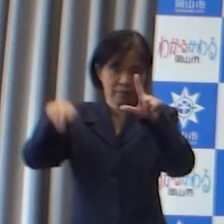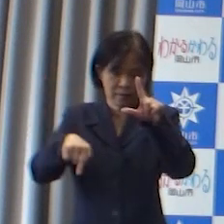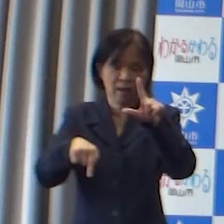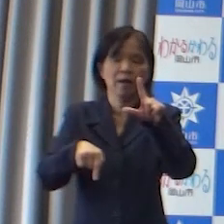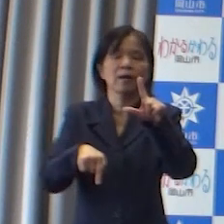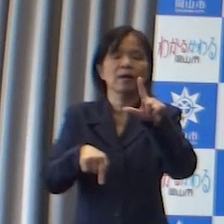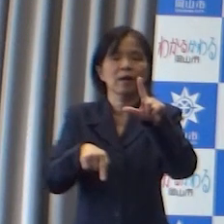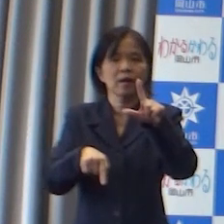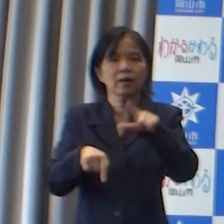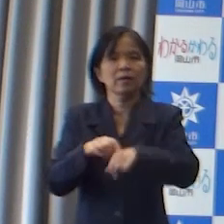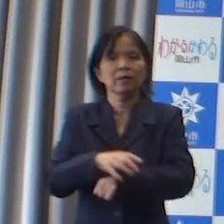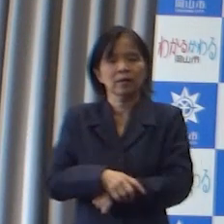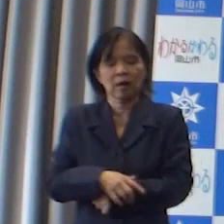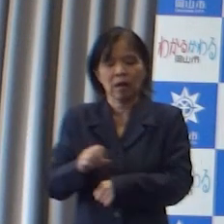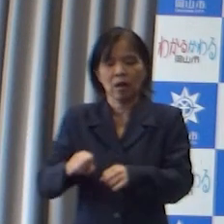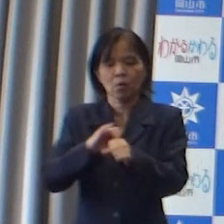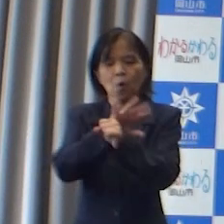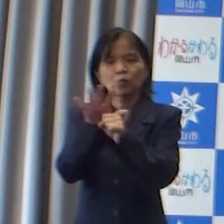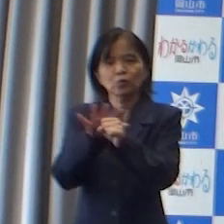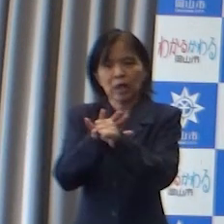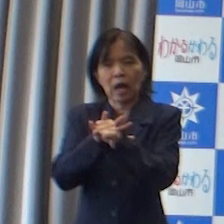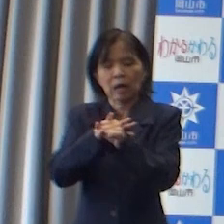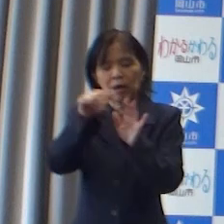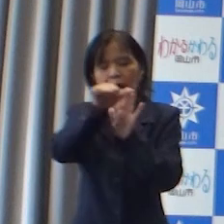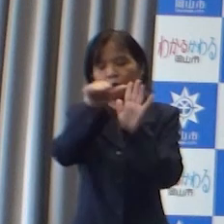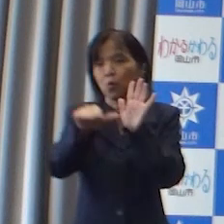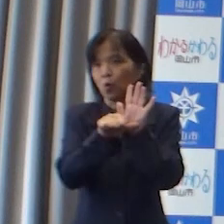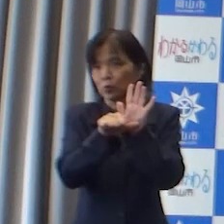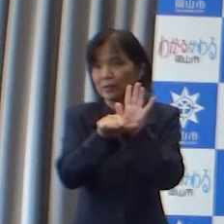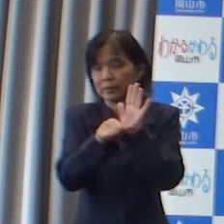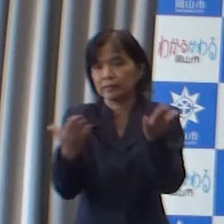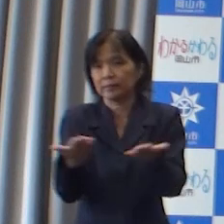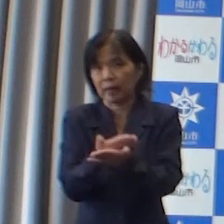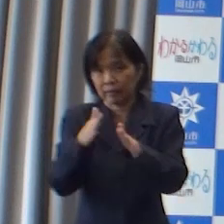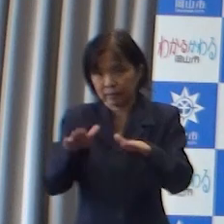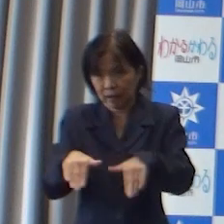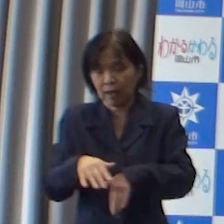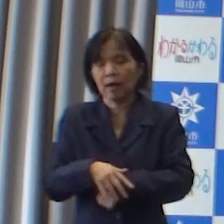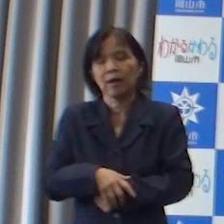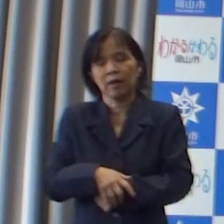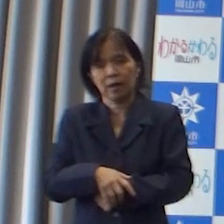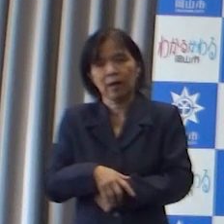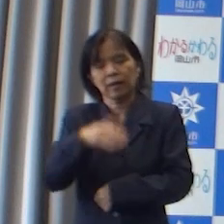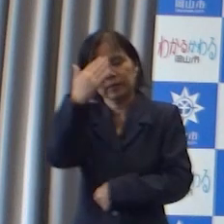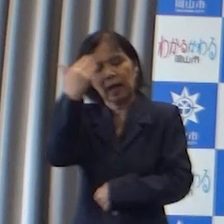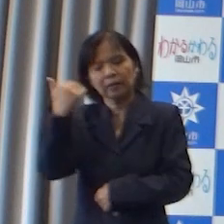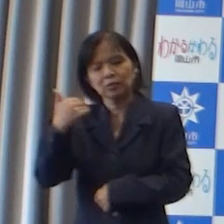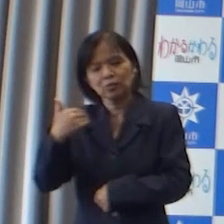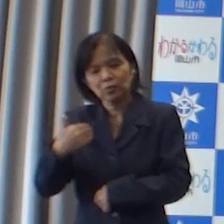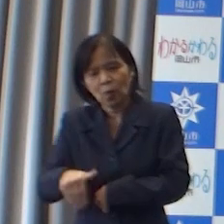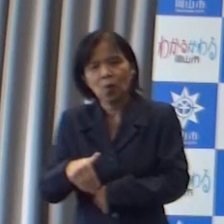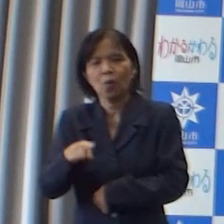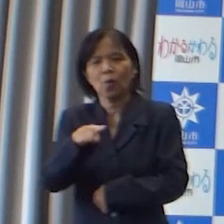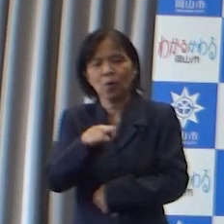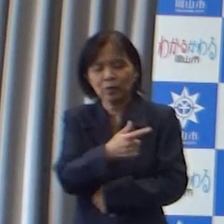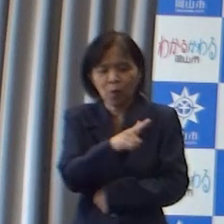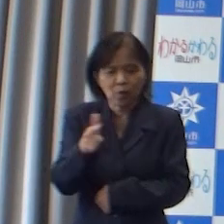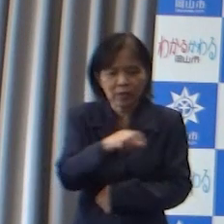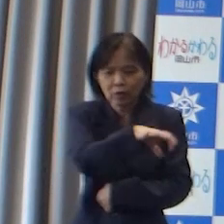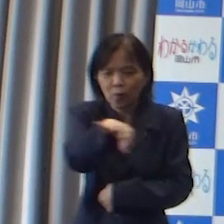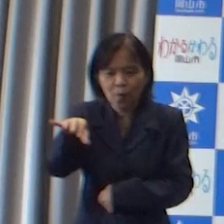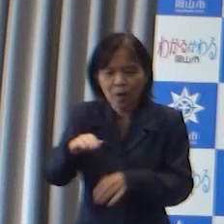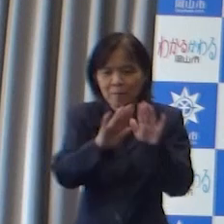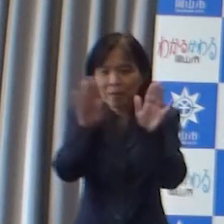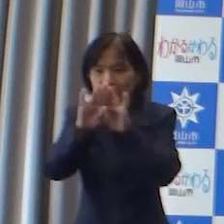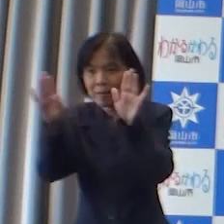で、ここコロナ5類に移行してやっとその、まあ、そういうレジャーですね、政令市